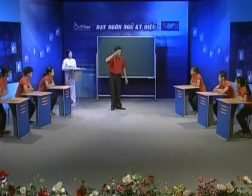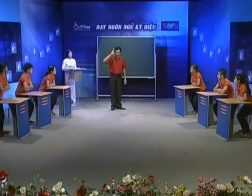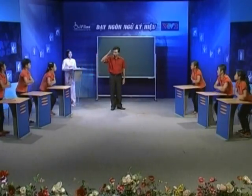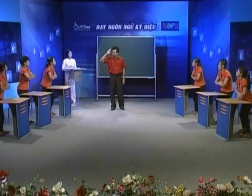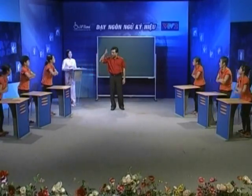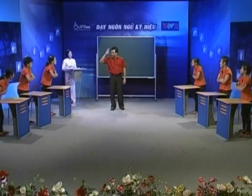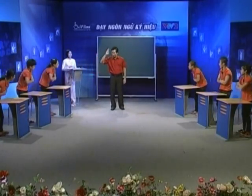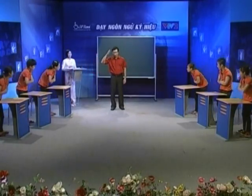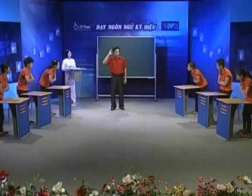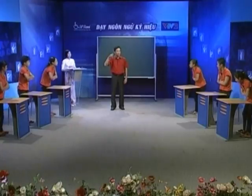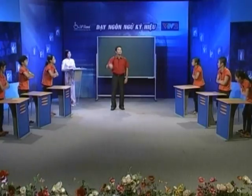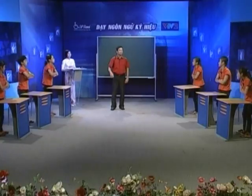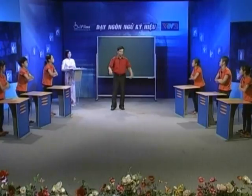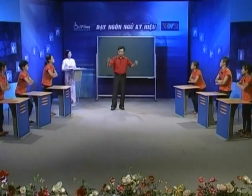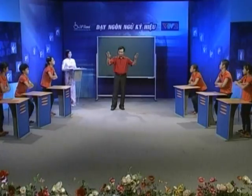Chào tất cả các em.